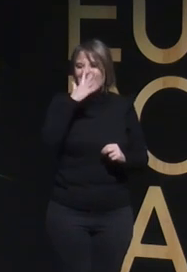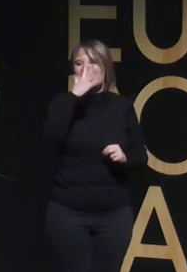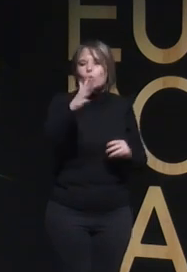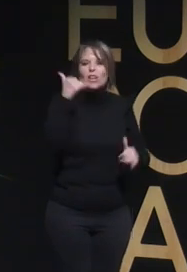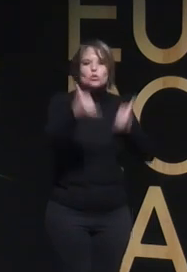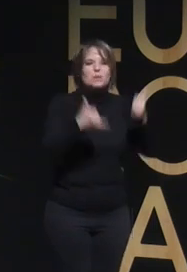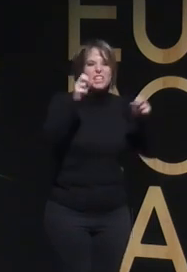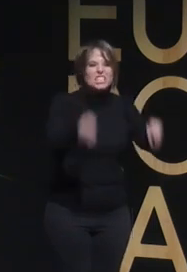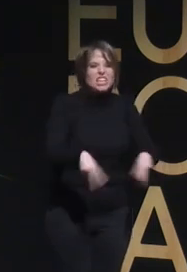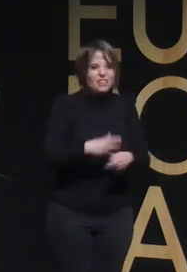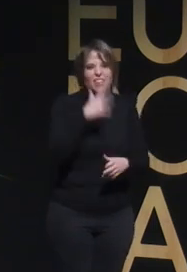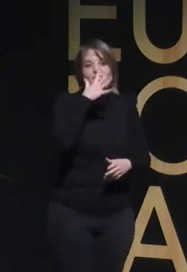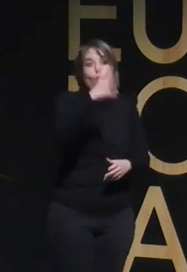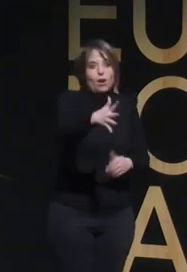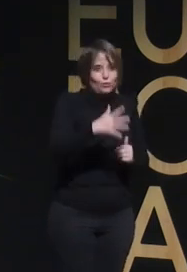bicicleta.